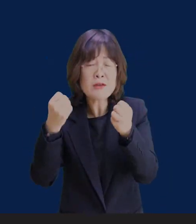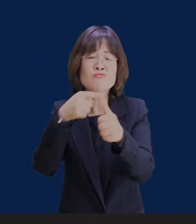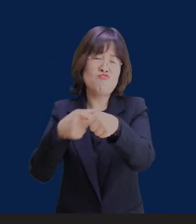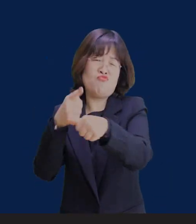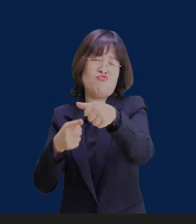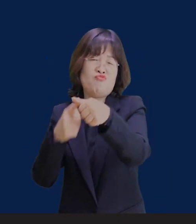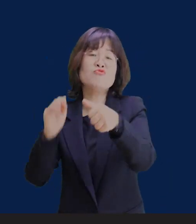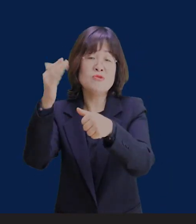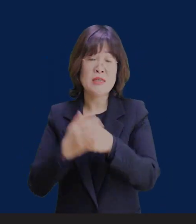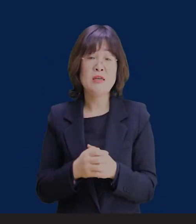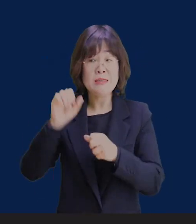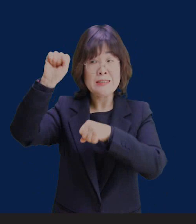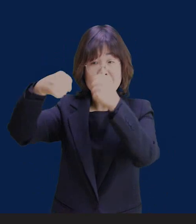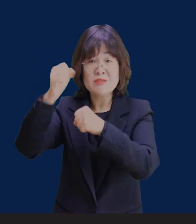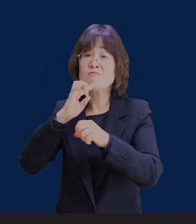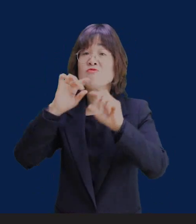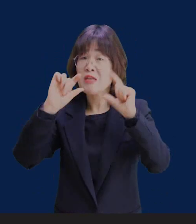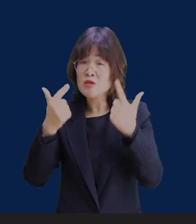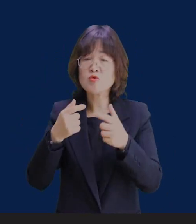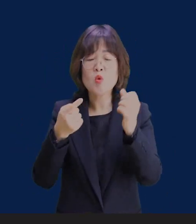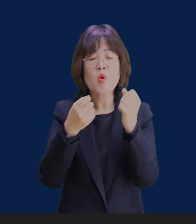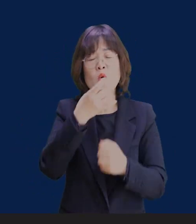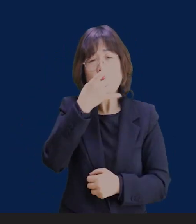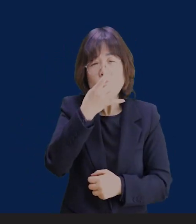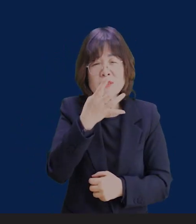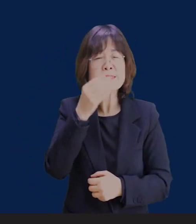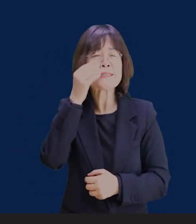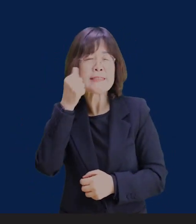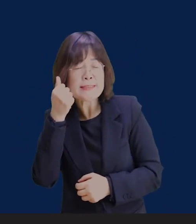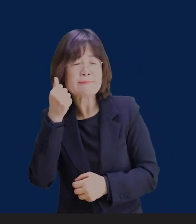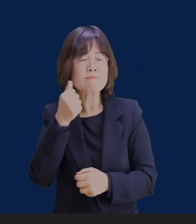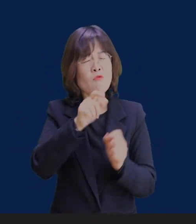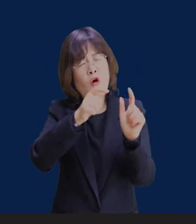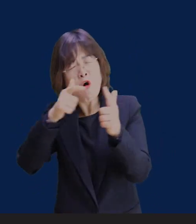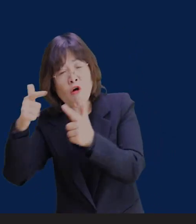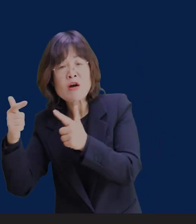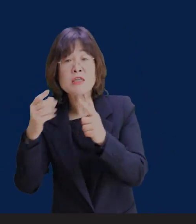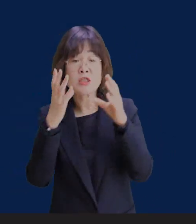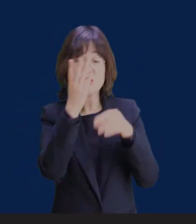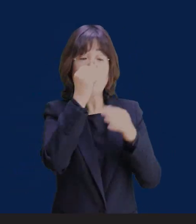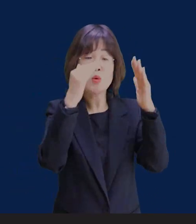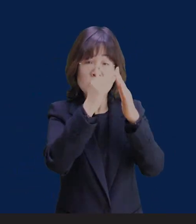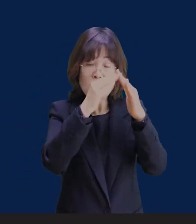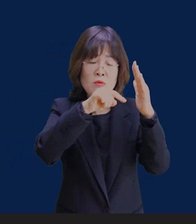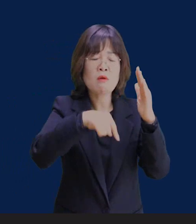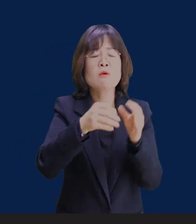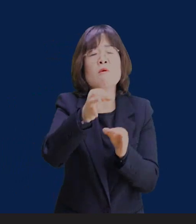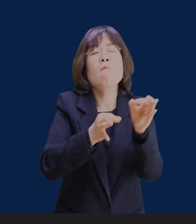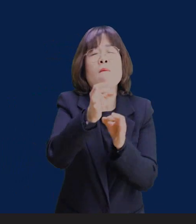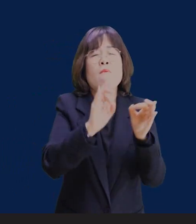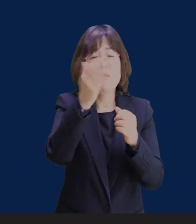양들이 필요한 것이죠. 짐승뿐만 아니라 곡식, 기름, 소금 등이 바로 성전에서 판매가